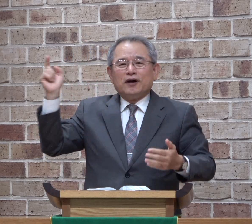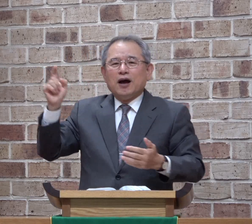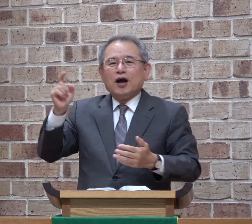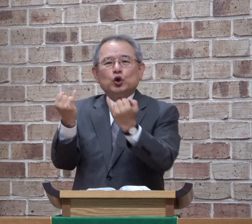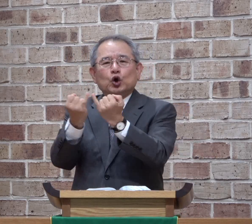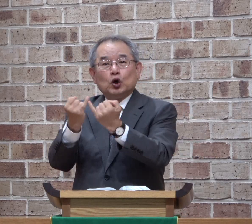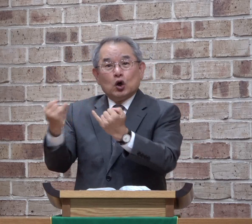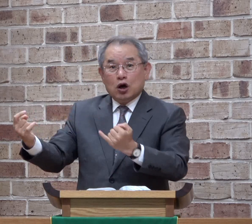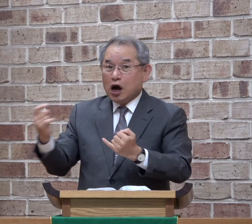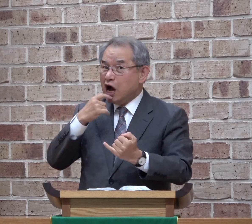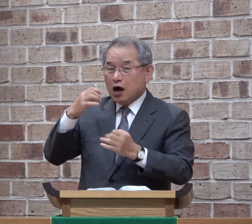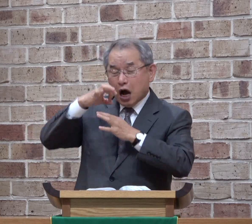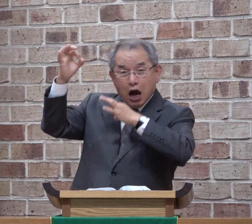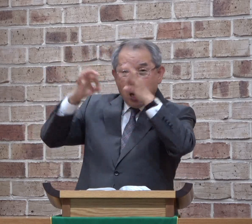예수님이 그 여인에게